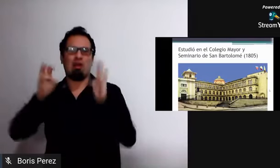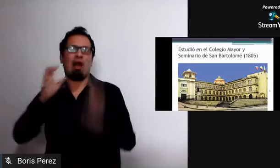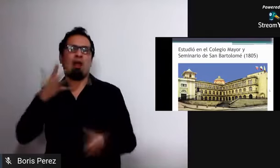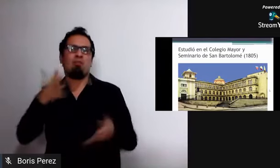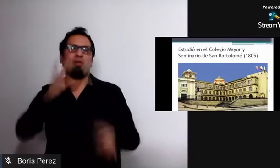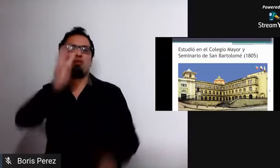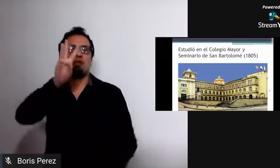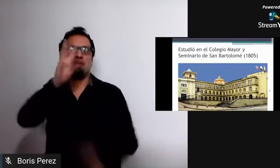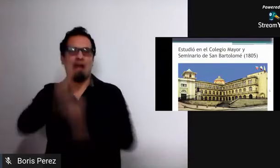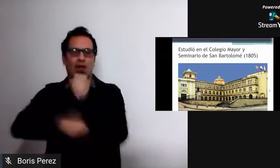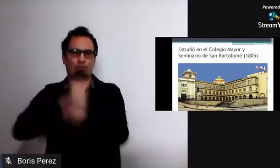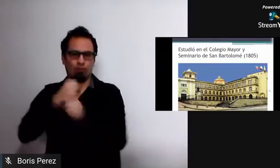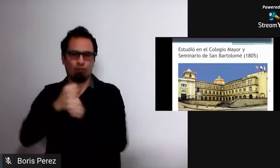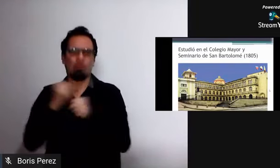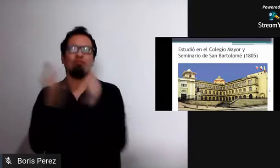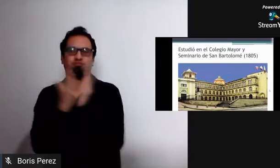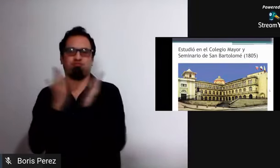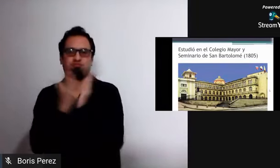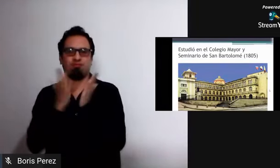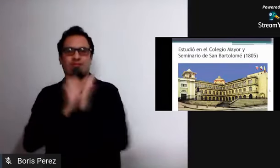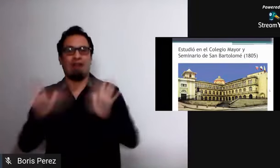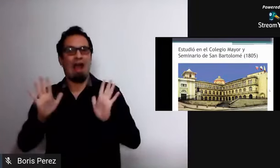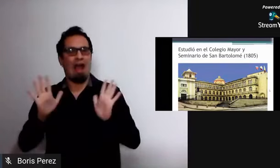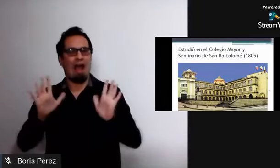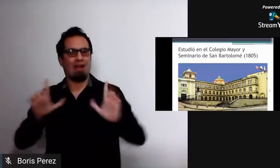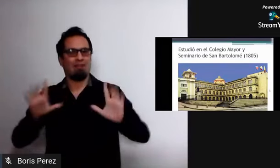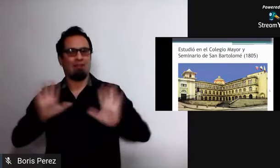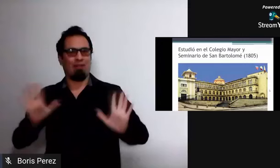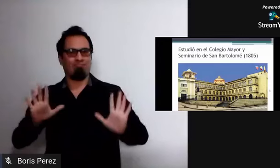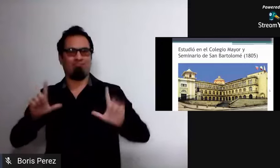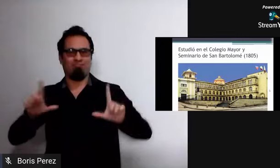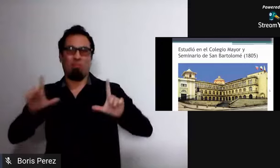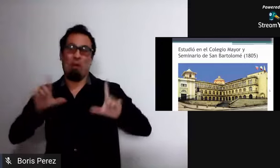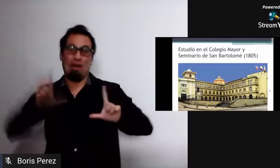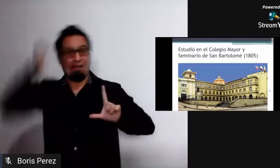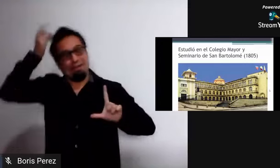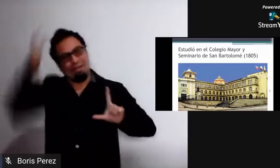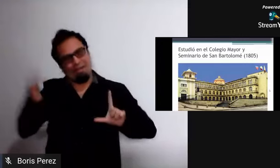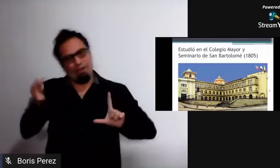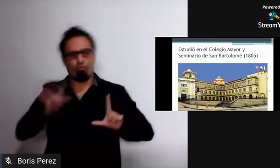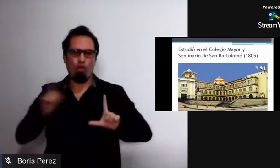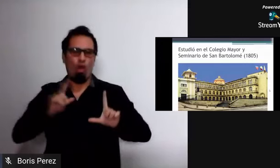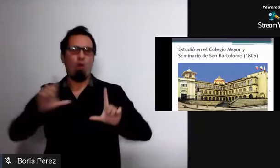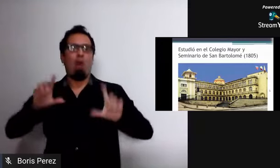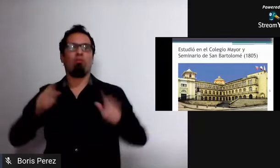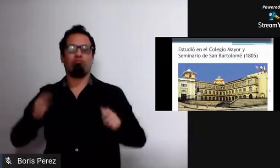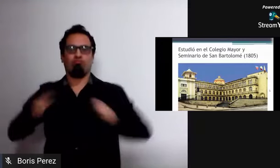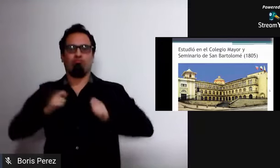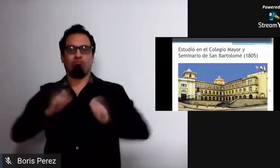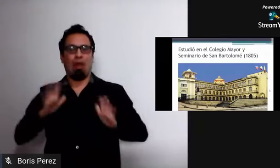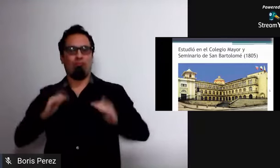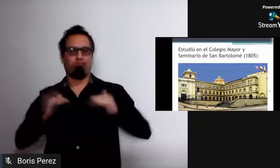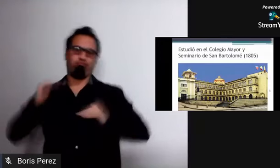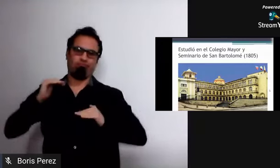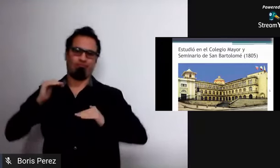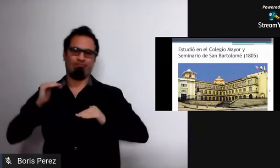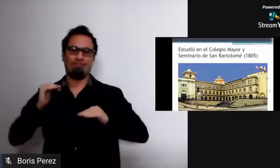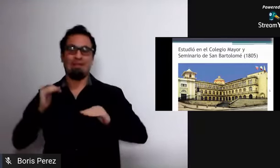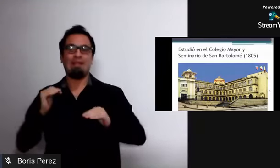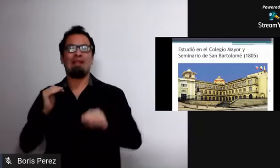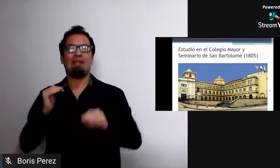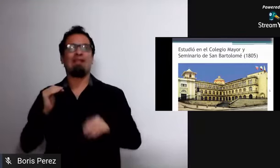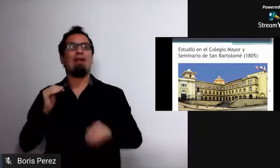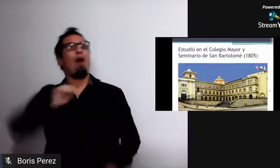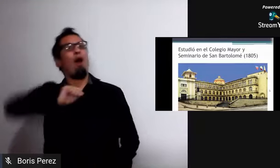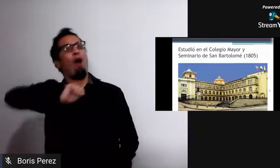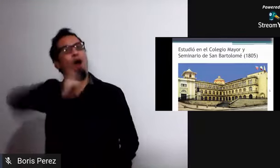esas cosas. Ya posteriormente, en el año 1808, él terminó sus estudios de bachillerato. No podemos